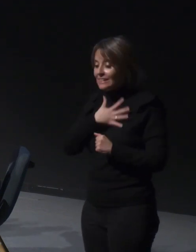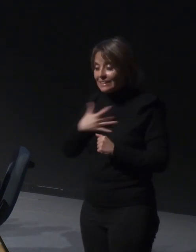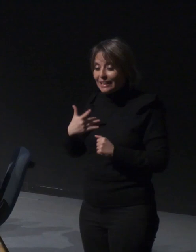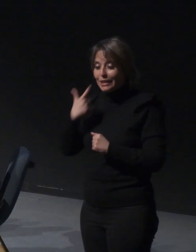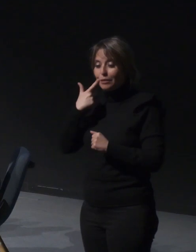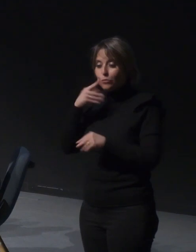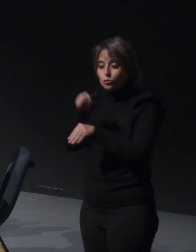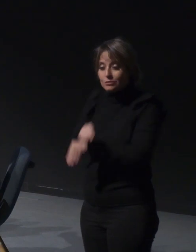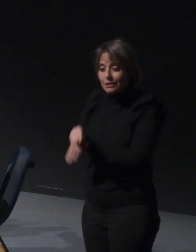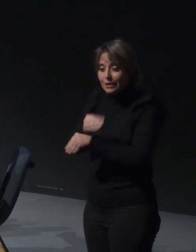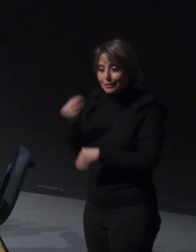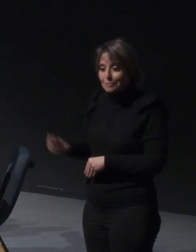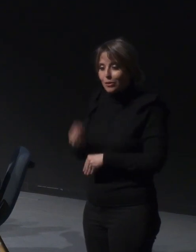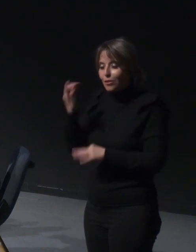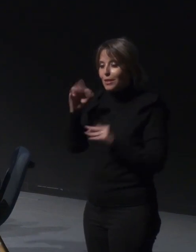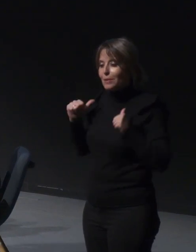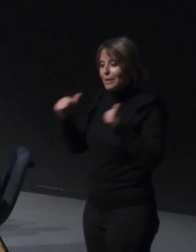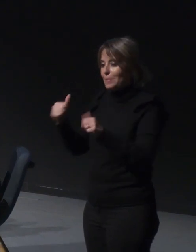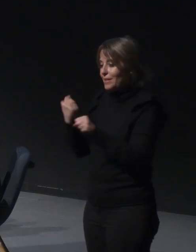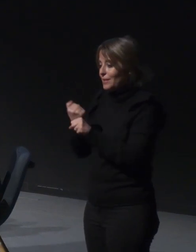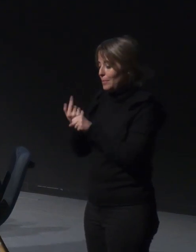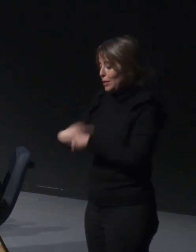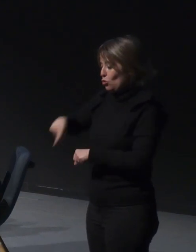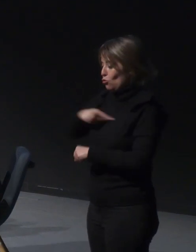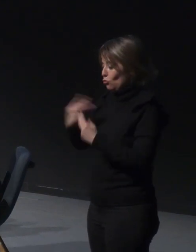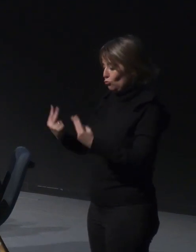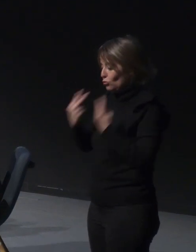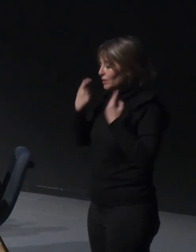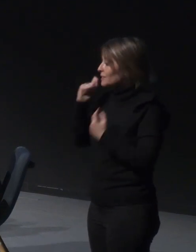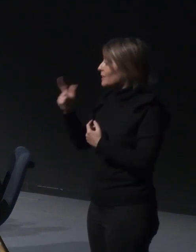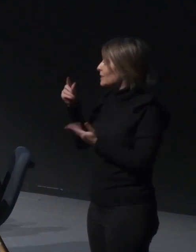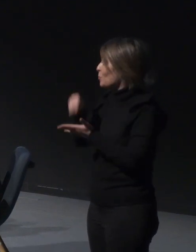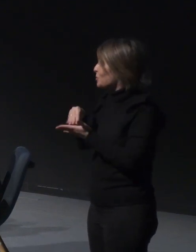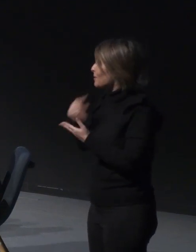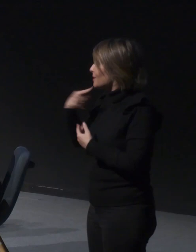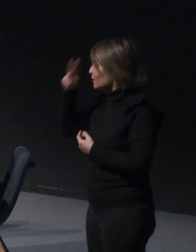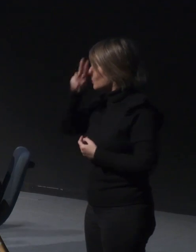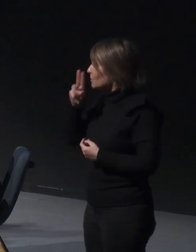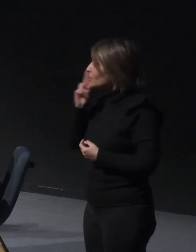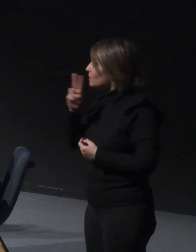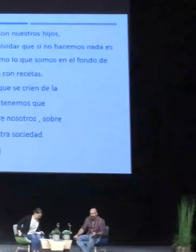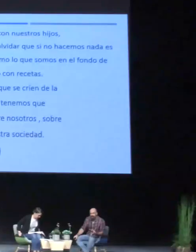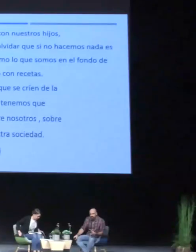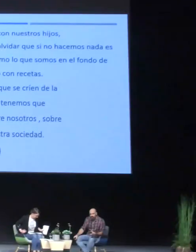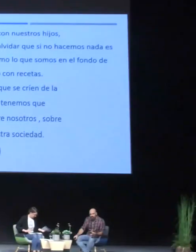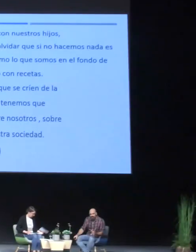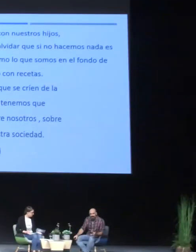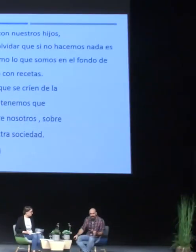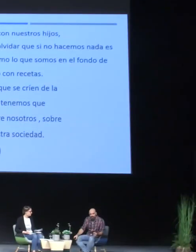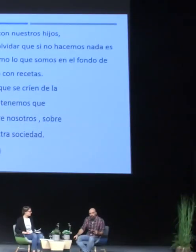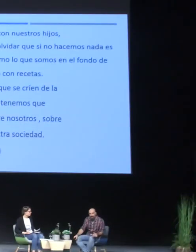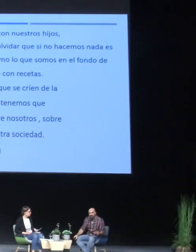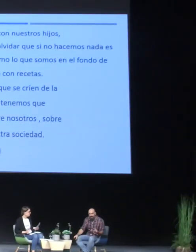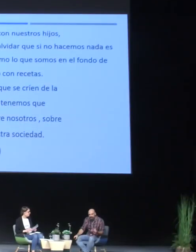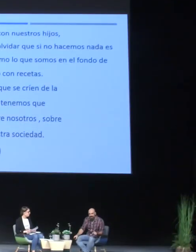la mejor manera posible, tenemos que comenzar por trabajar sobre nosotros, que es lo que muchas veces les digo a los aitas y a las amas. El hecho de que vengáis a trabajar sobre vuestros hijos no significa que